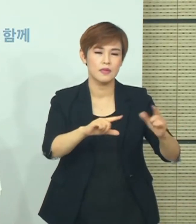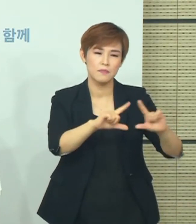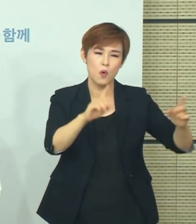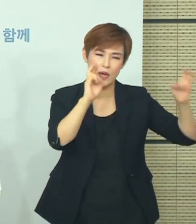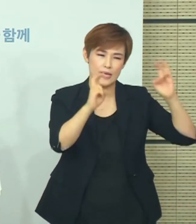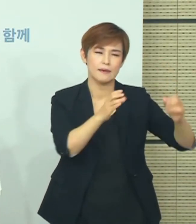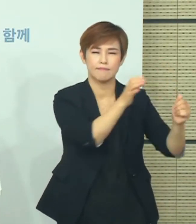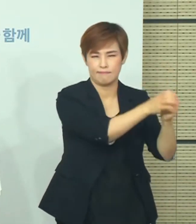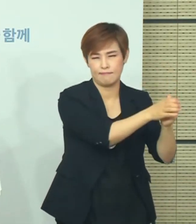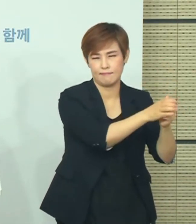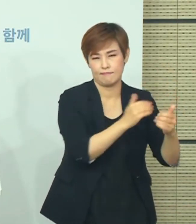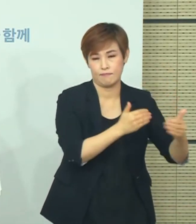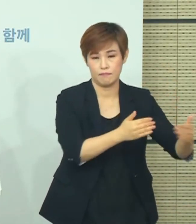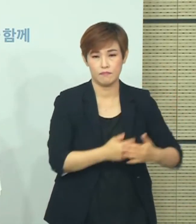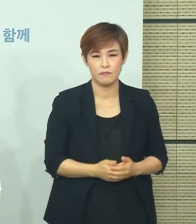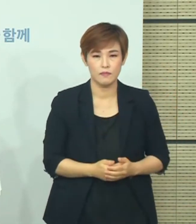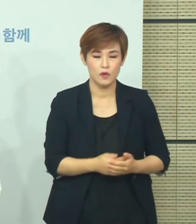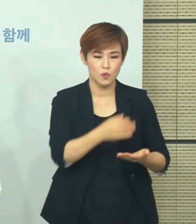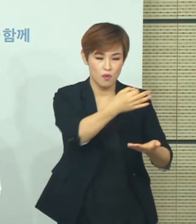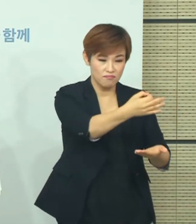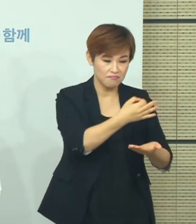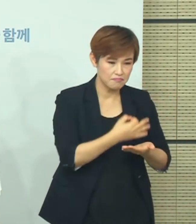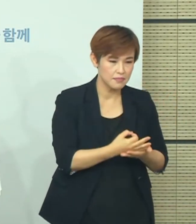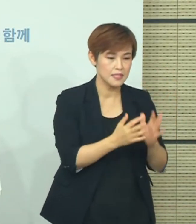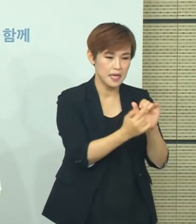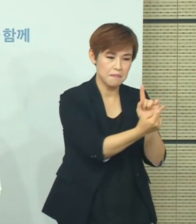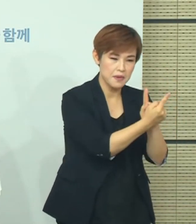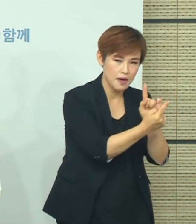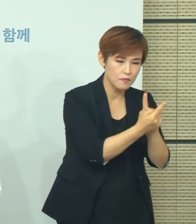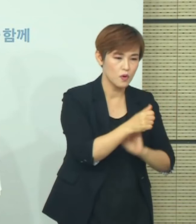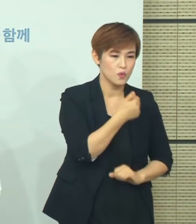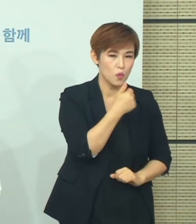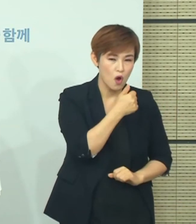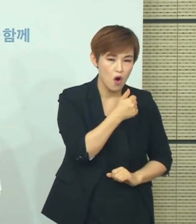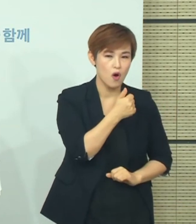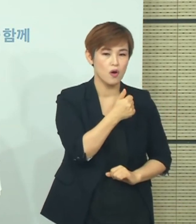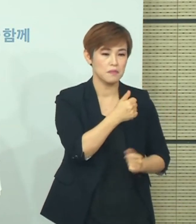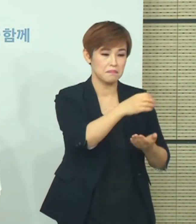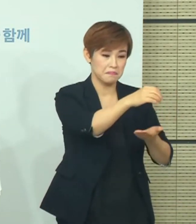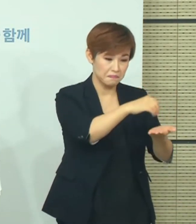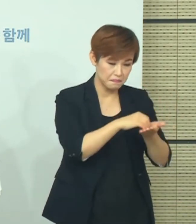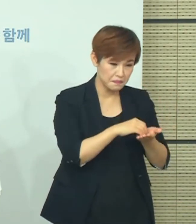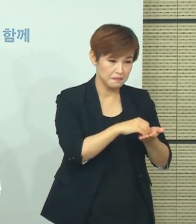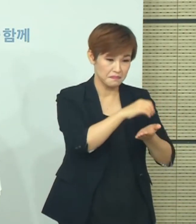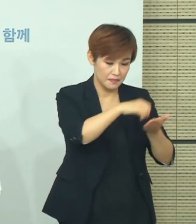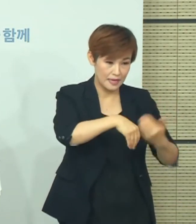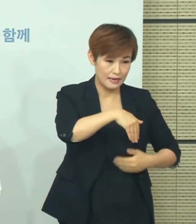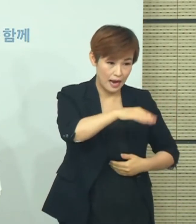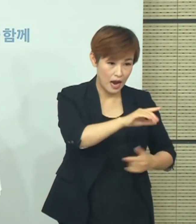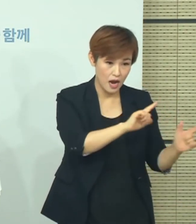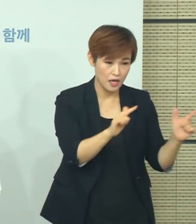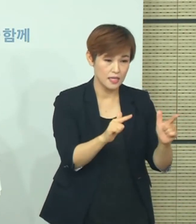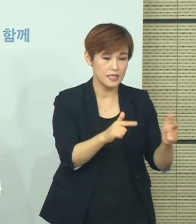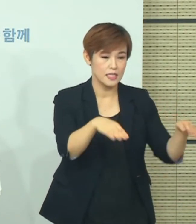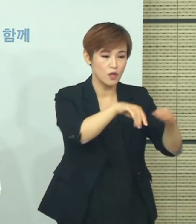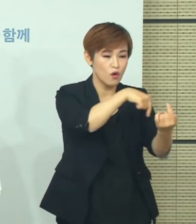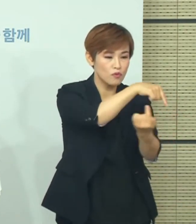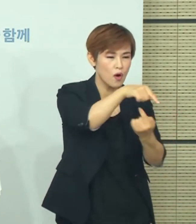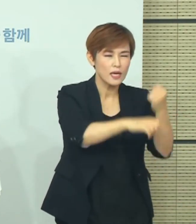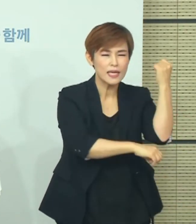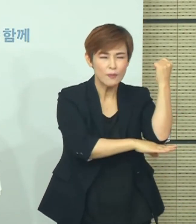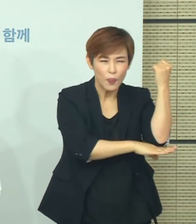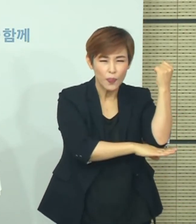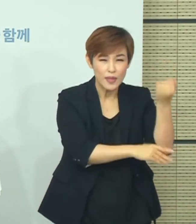합니다. 수납, 민원응대 및 통역, 입퇴소관리 등 시설 운영을 위한 기본적